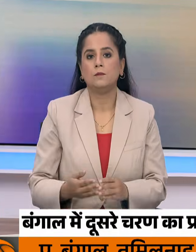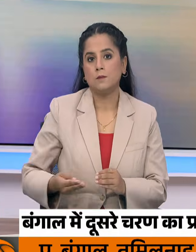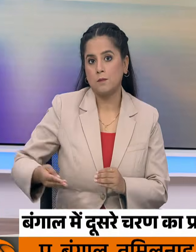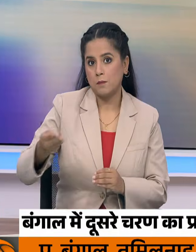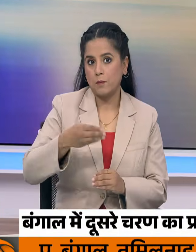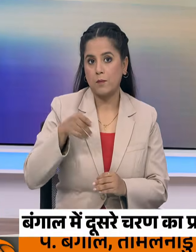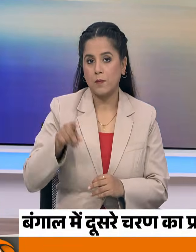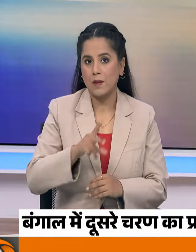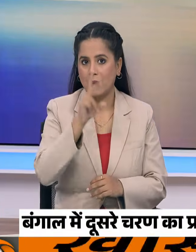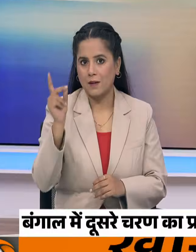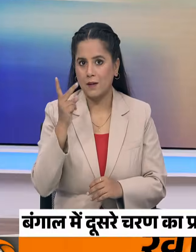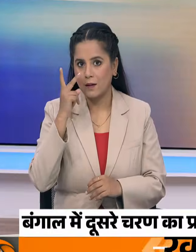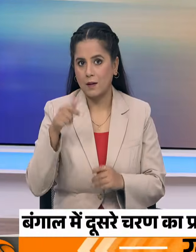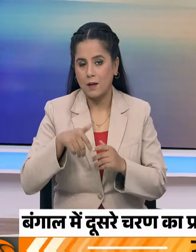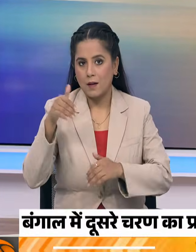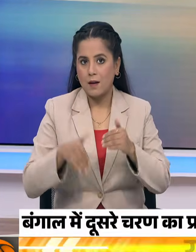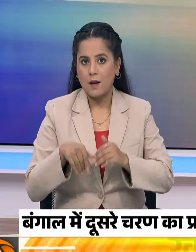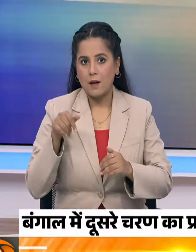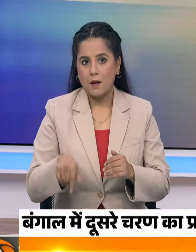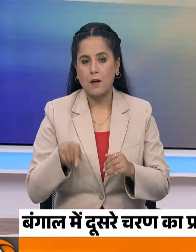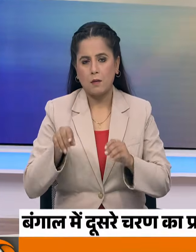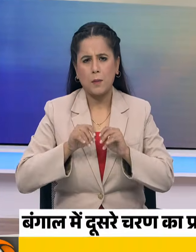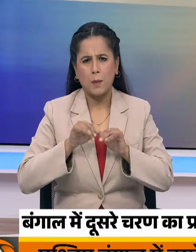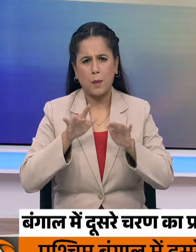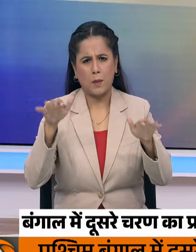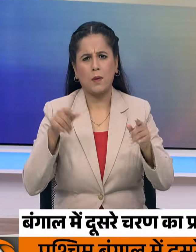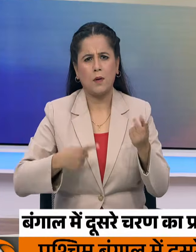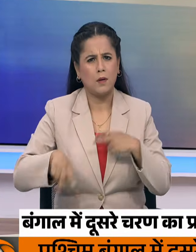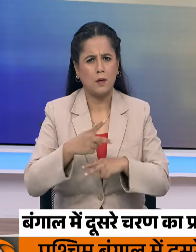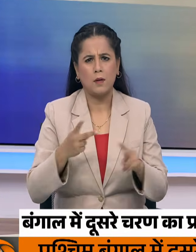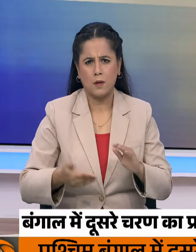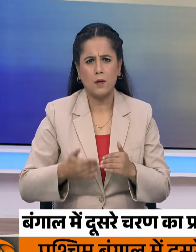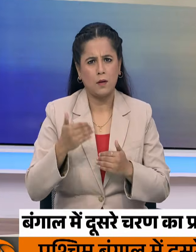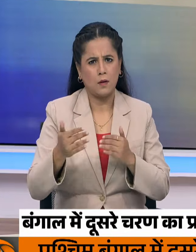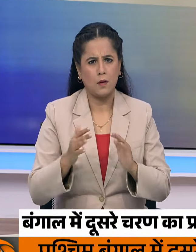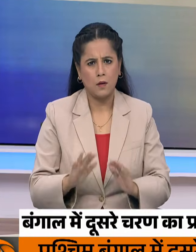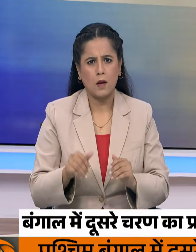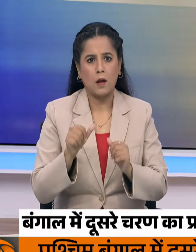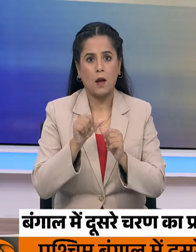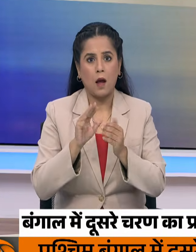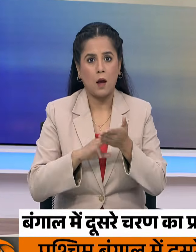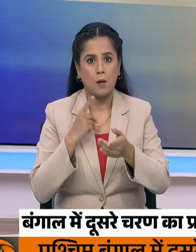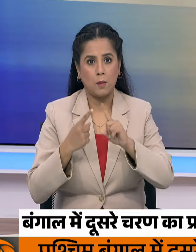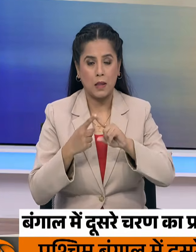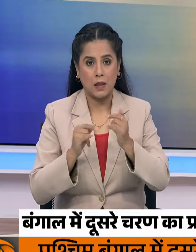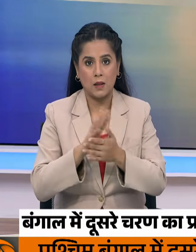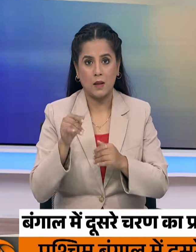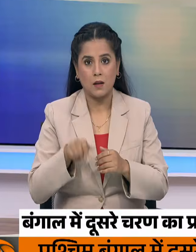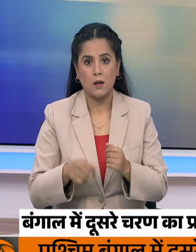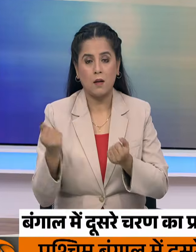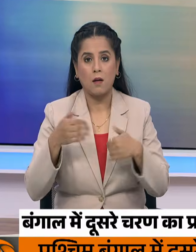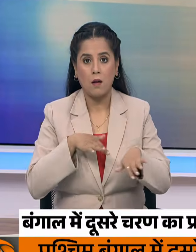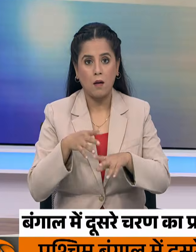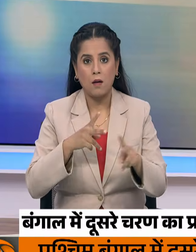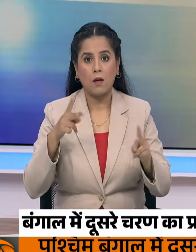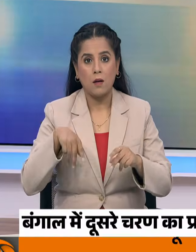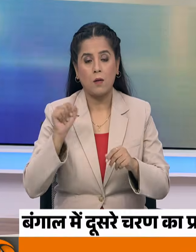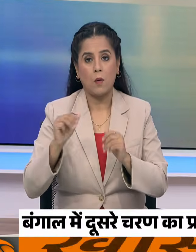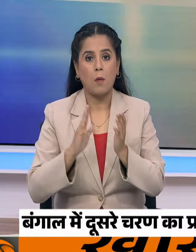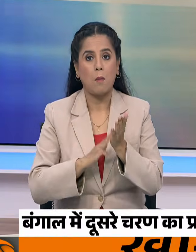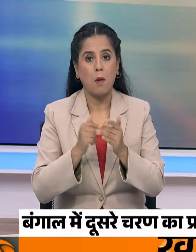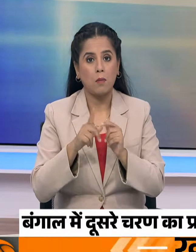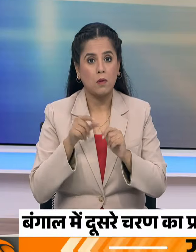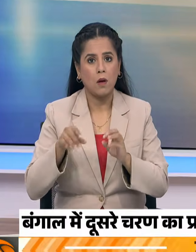पश्चिम बंगाल में दूसरे चरण के चुनाव के लिए 4 जोरों पर अमित शाह की रैली और रोड शो, ममता बनर्जी का प्रचार